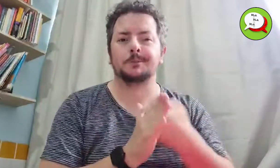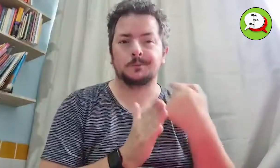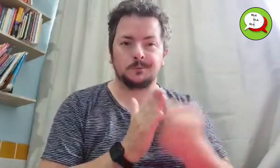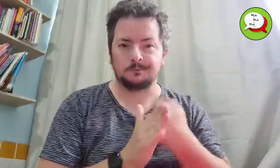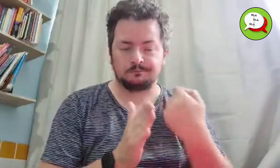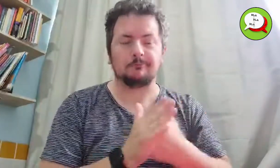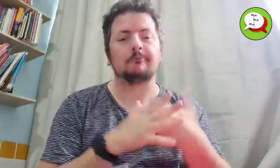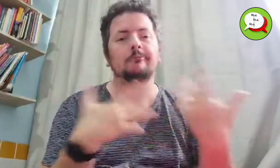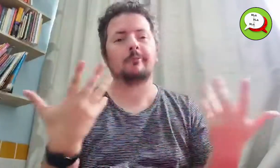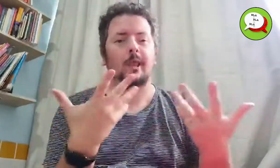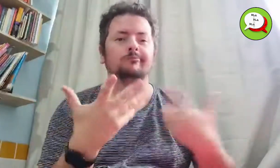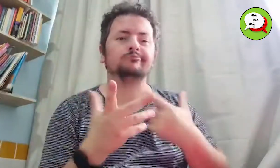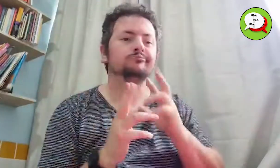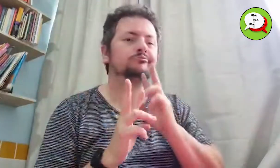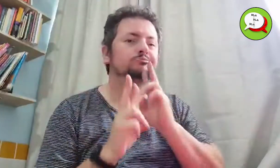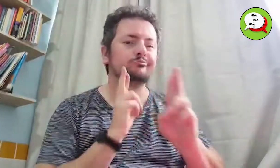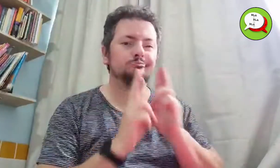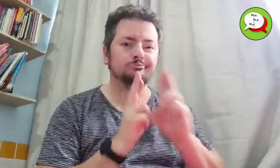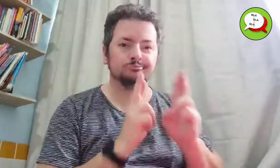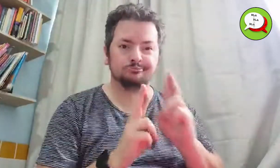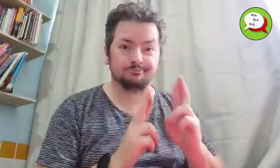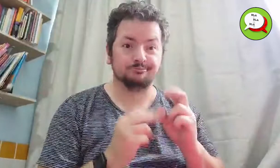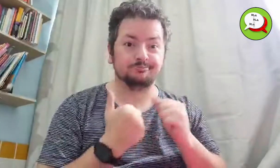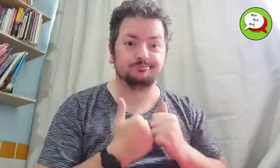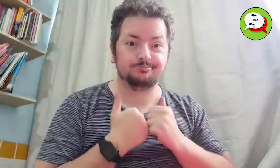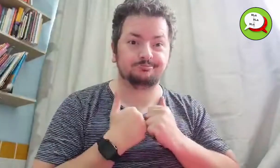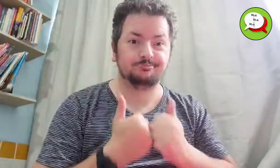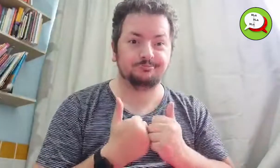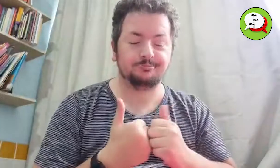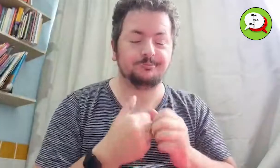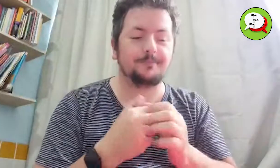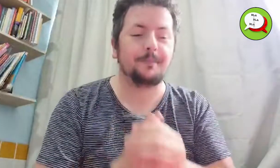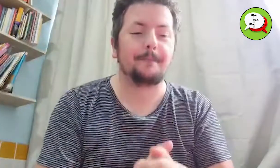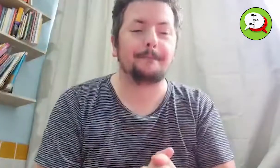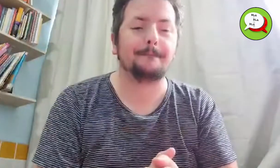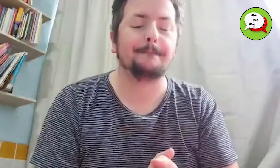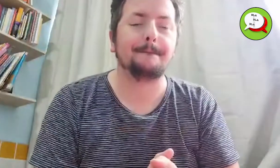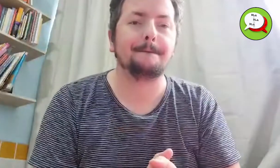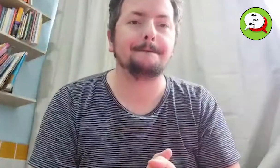responder algumas perguntas. Então vamos lá? Vamos às respostas?